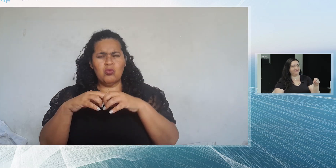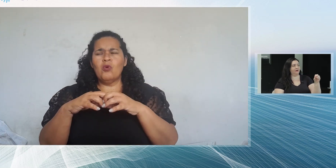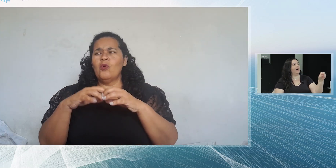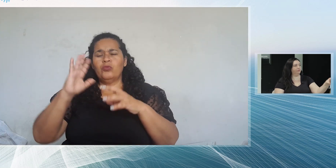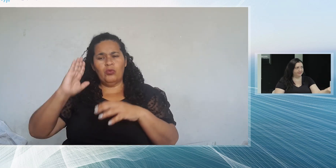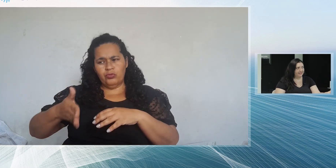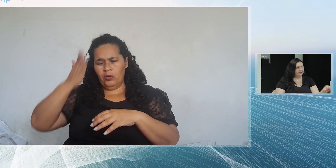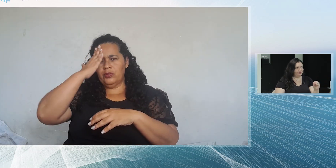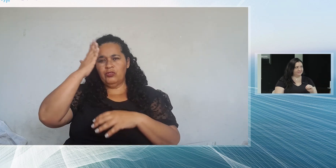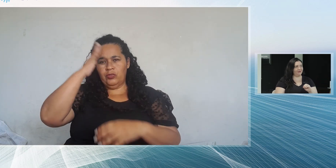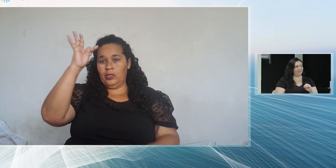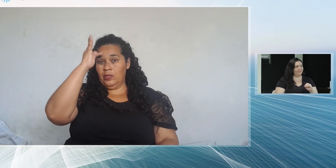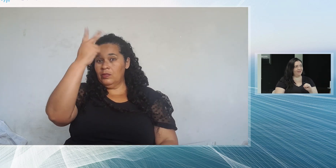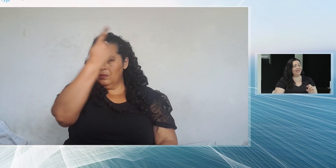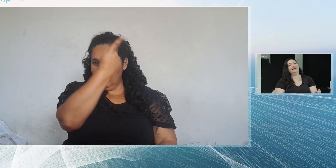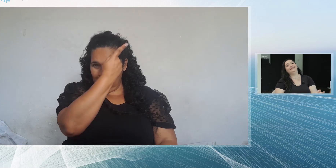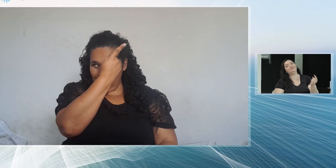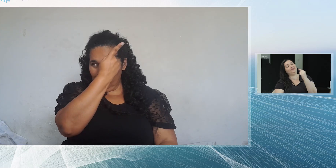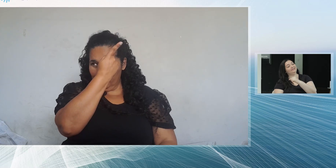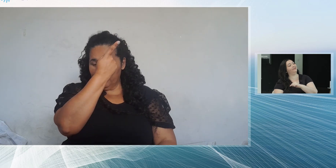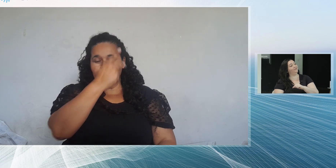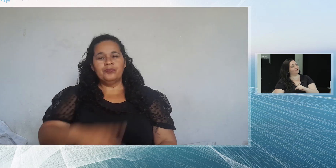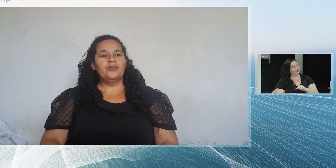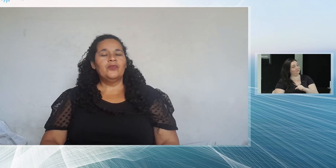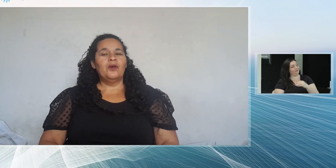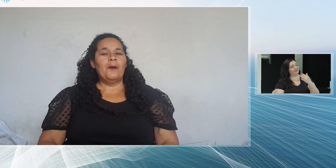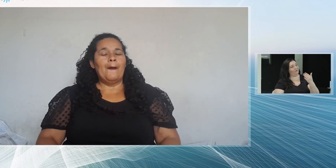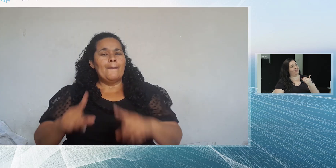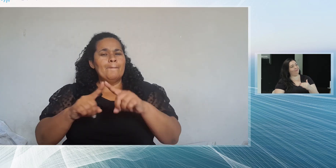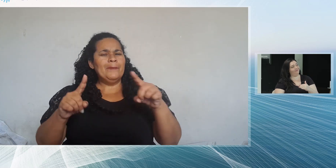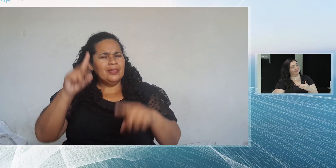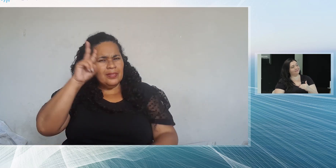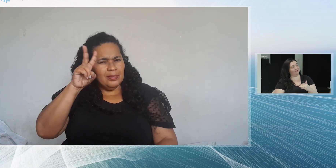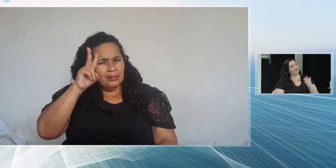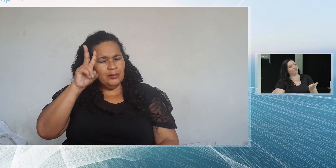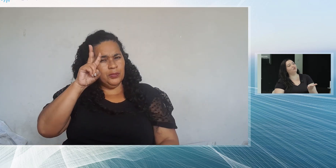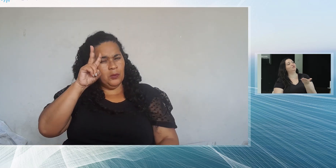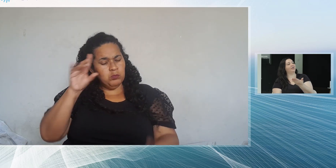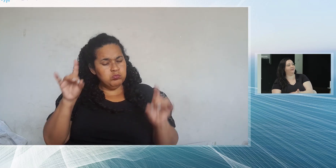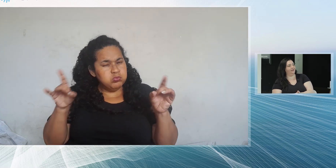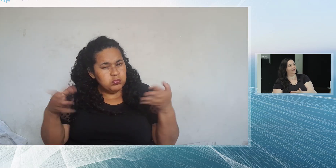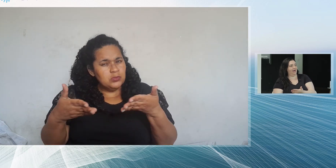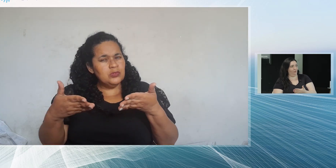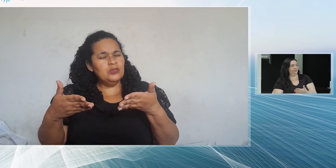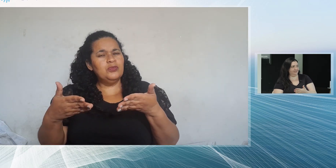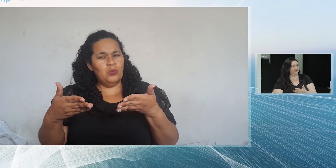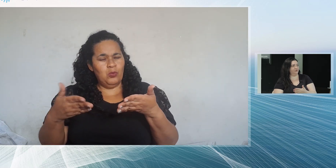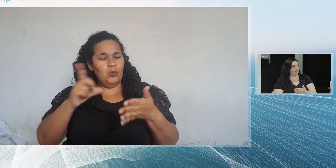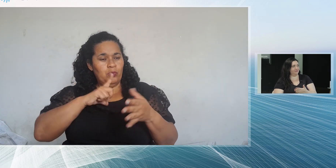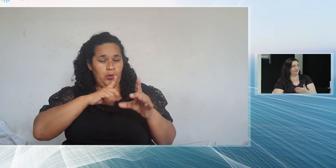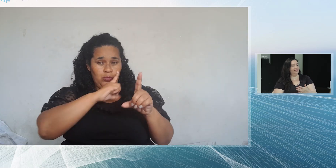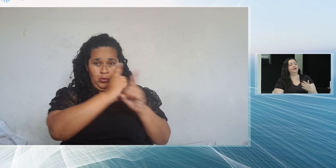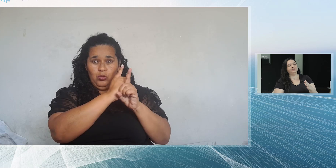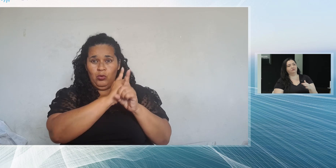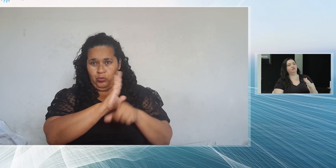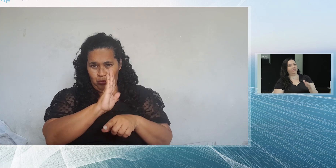na atenção alternada, por exemplo, nas minhas intervenções, porque quando acaba a avaliação, a gente sugere algumas